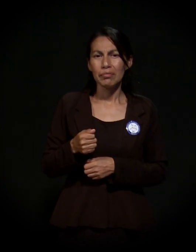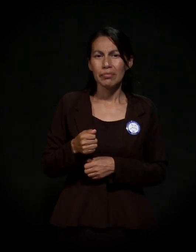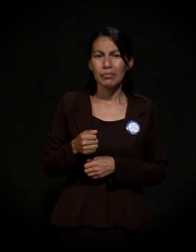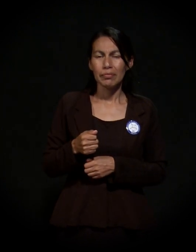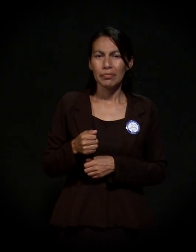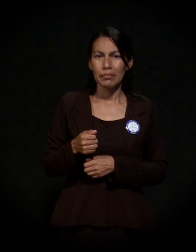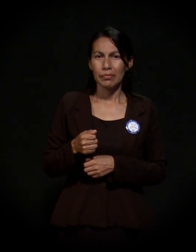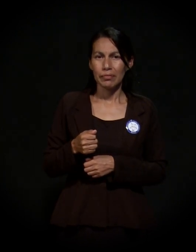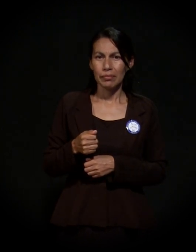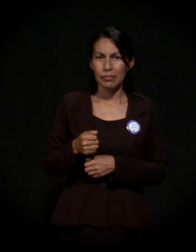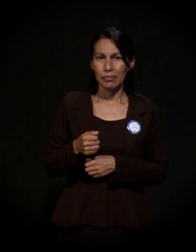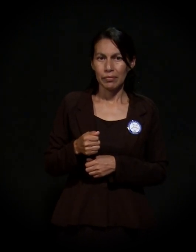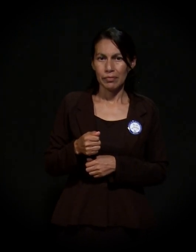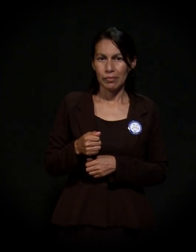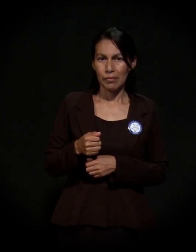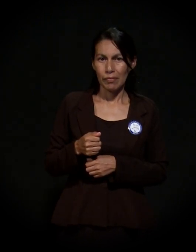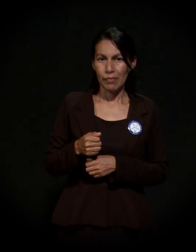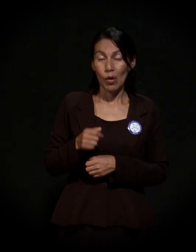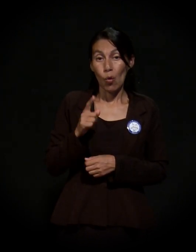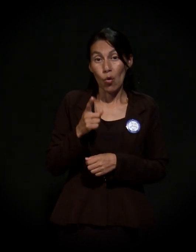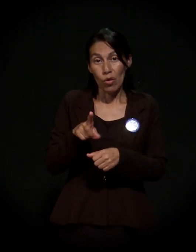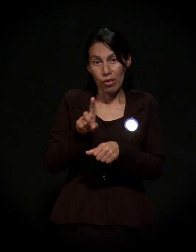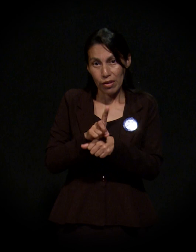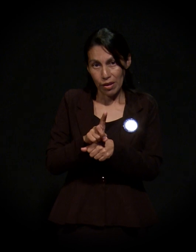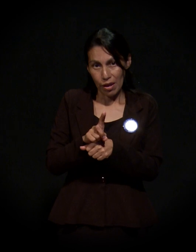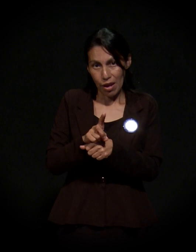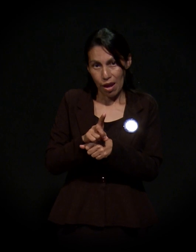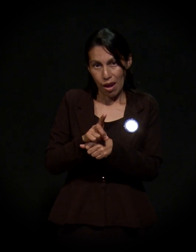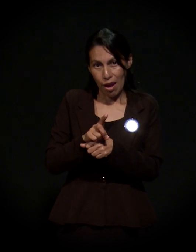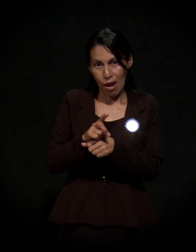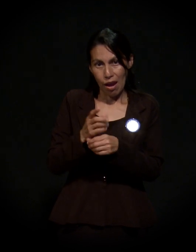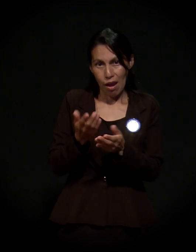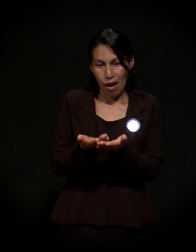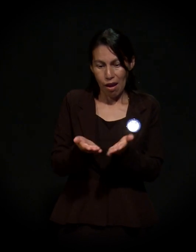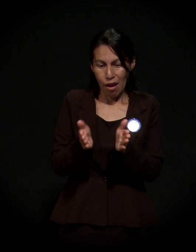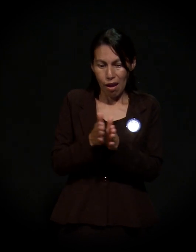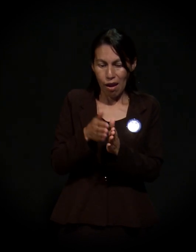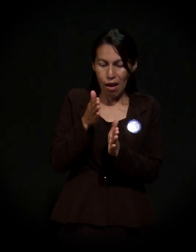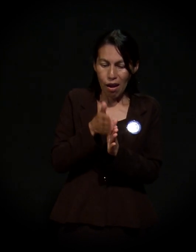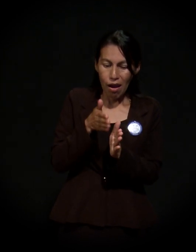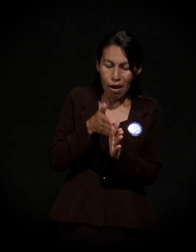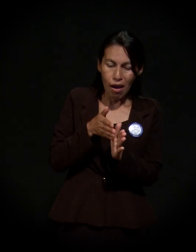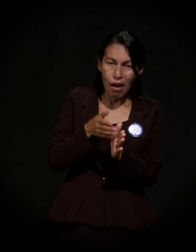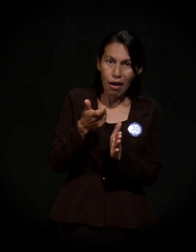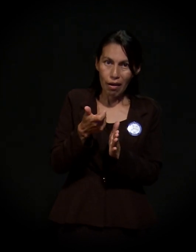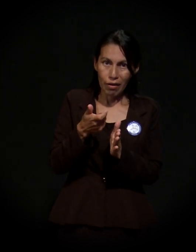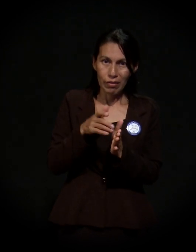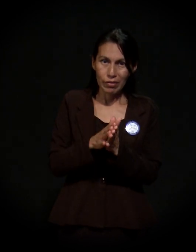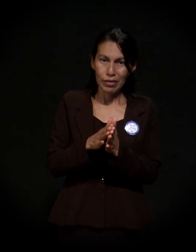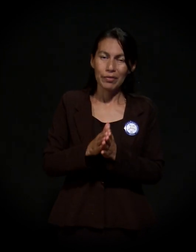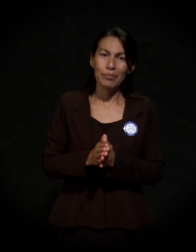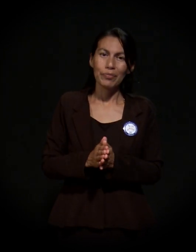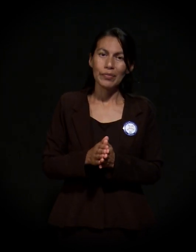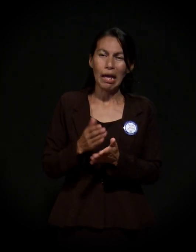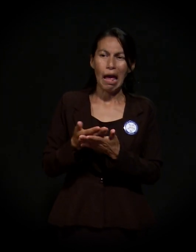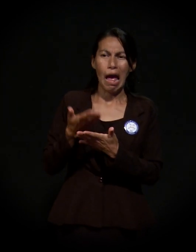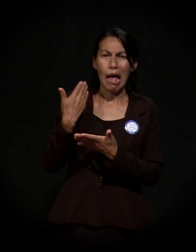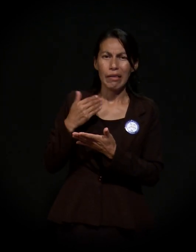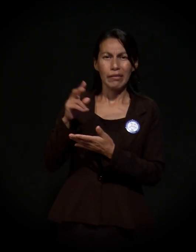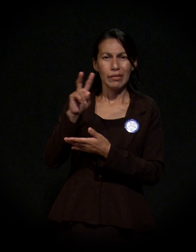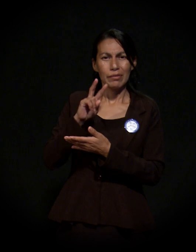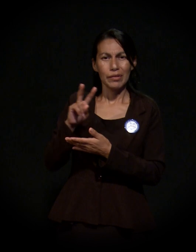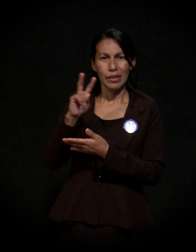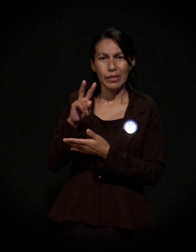sábado que llevé cartera y llevaba ahí un dinero que había cambiado